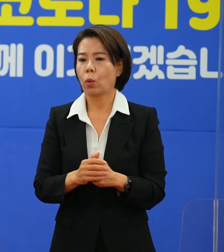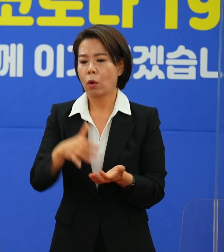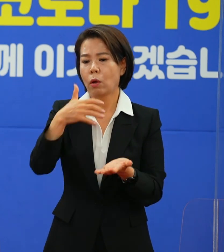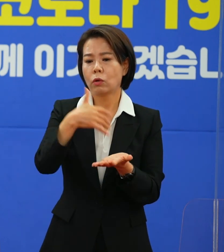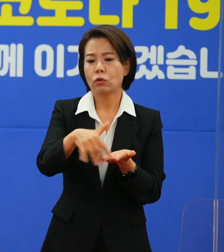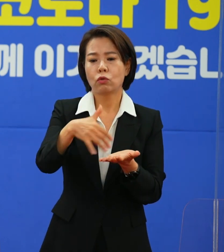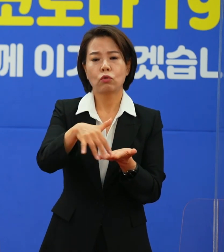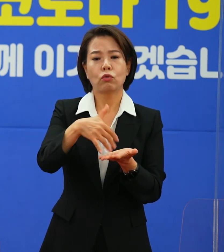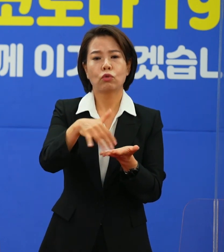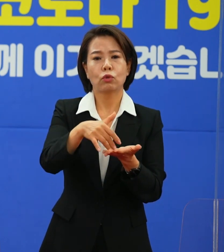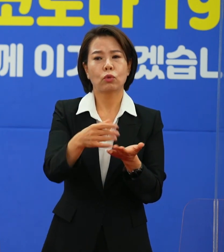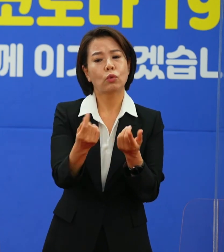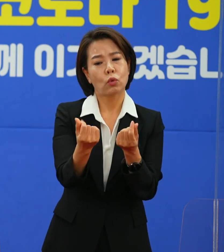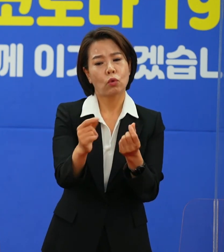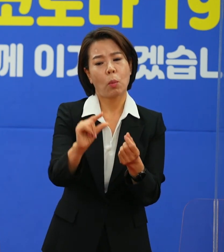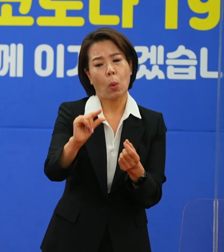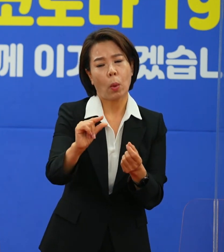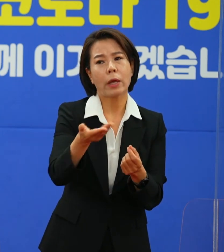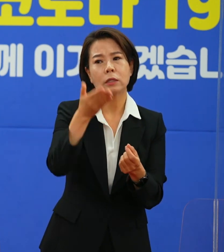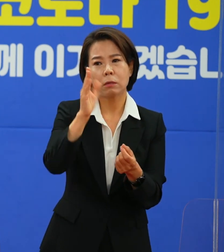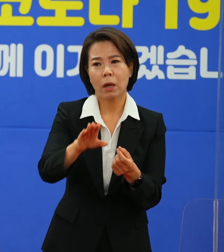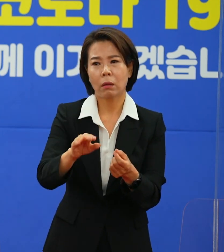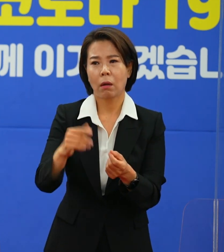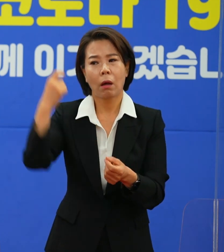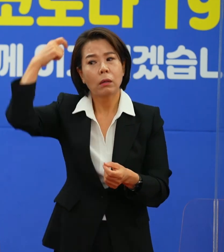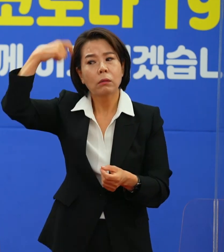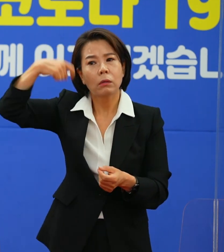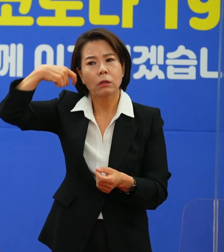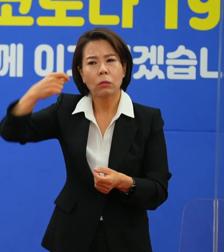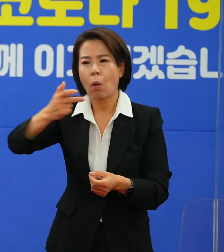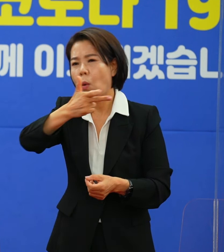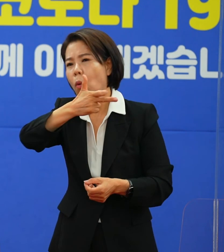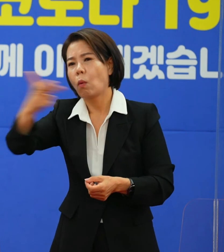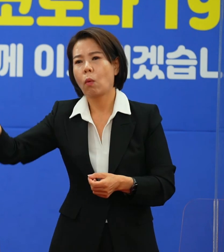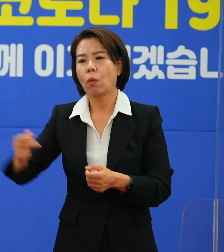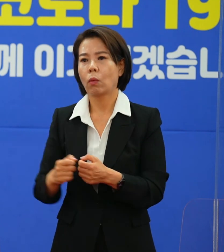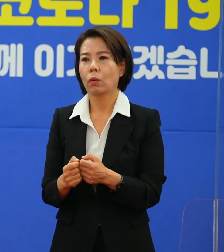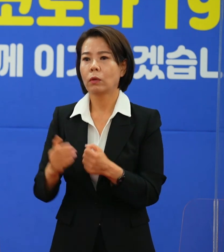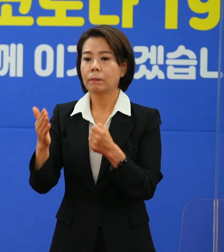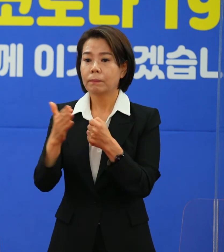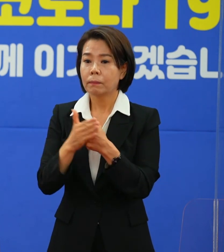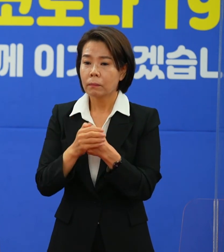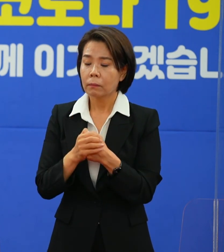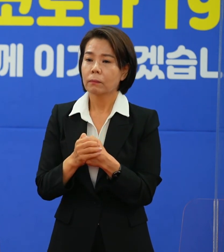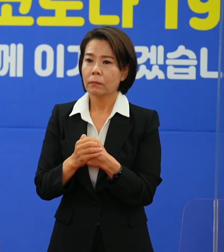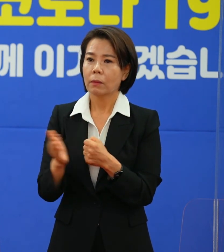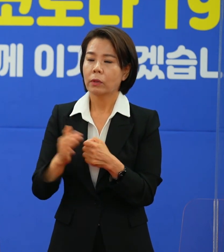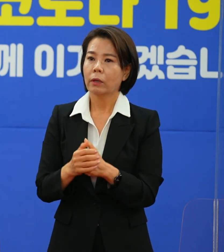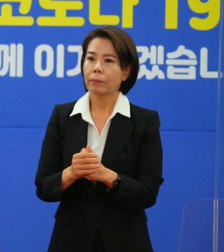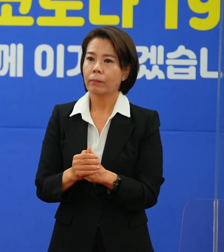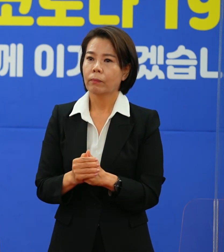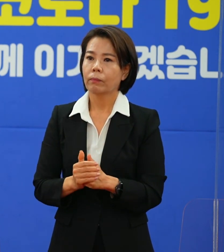숫자로는 비슷할지 모르지만 이게 같지 않다는 겁니다. 굉장히 팽배해 있다. 그리고